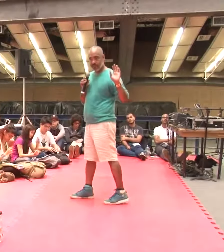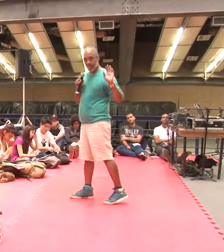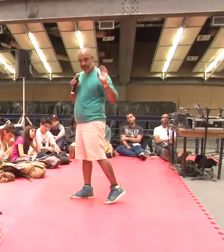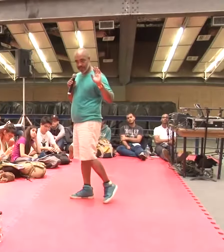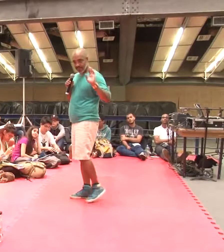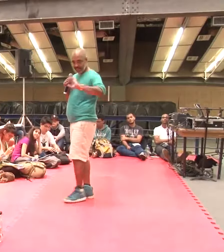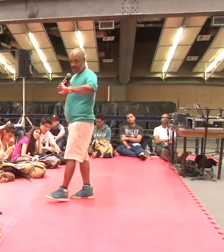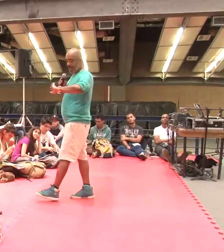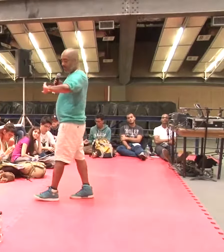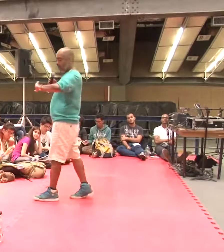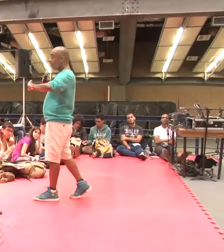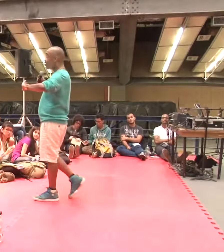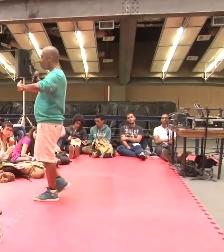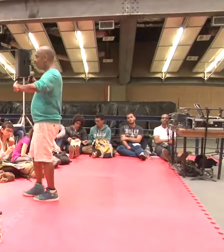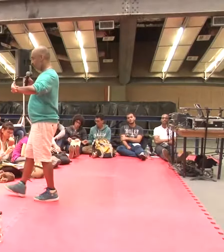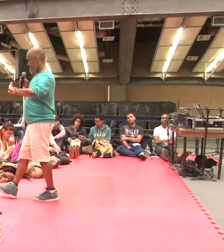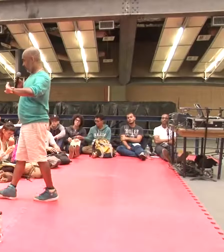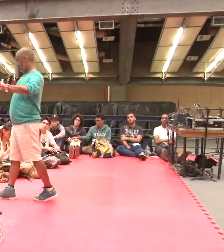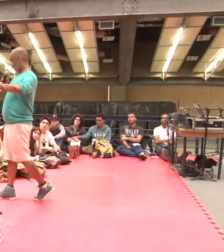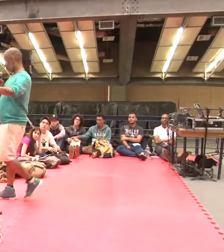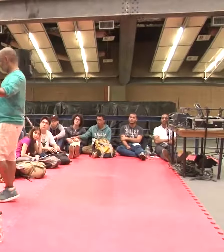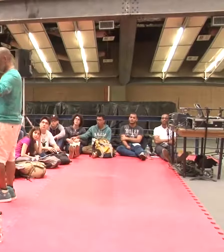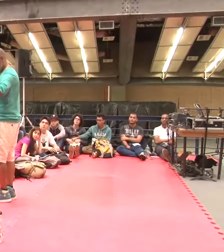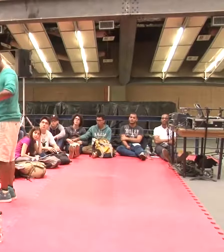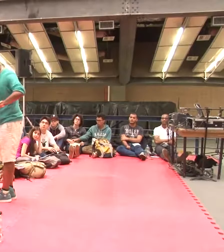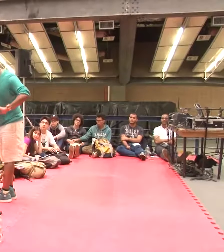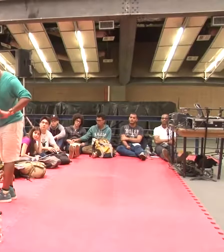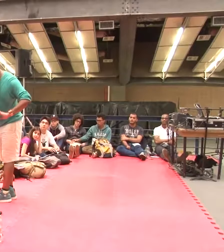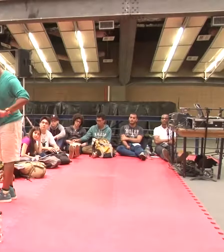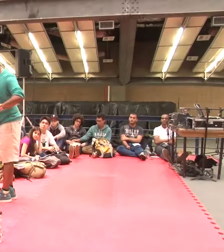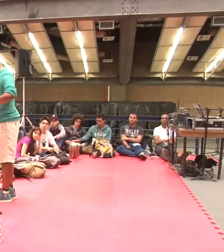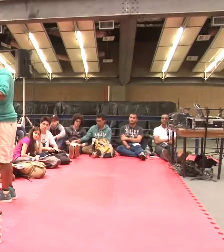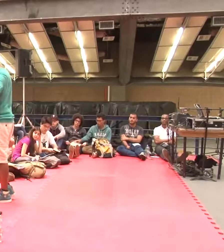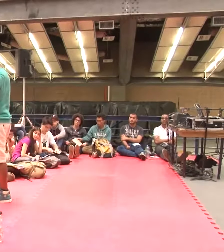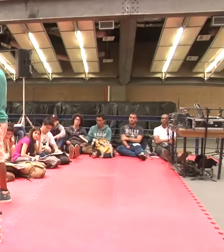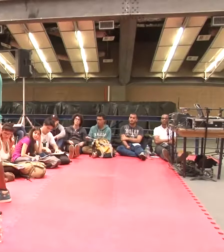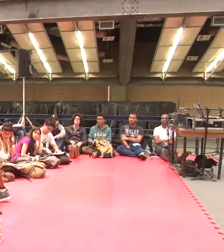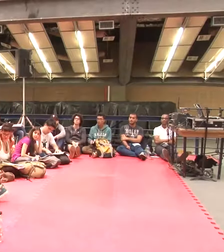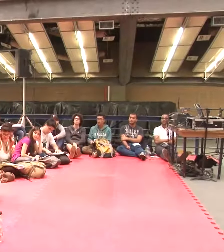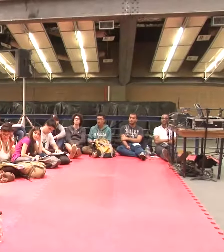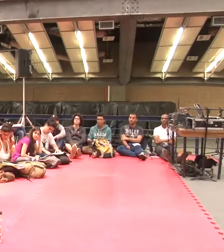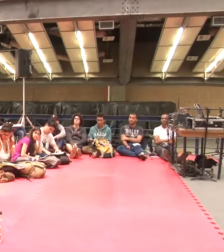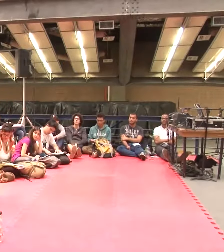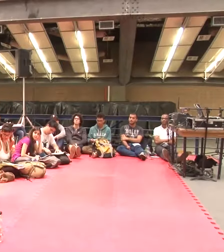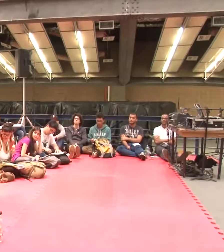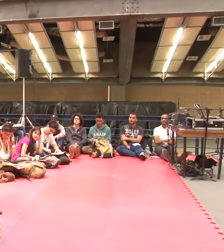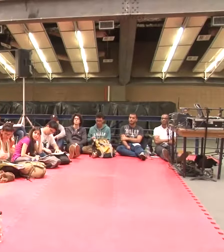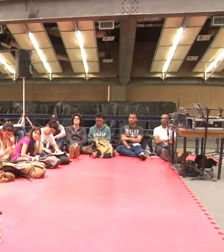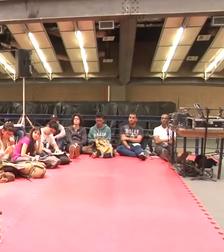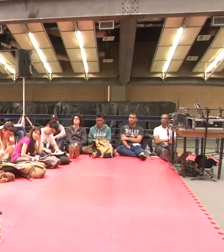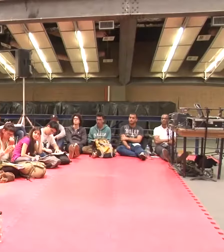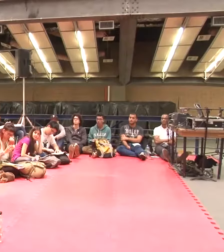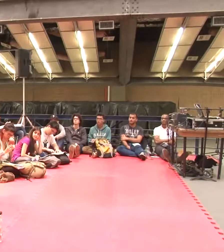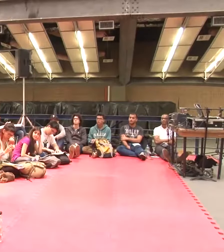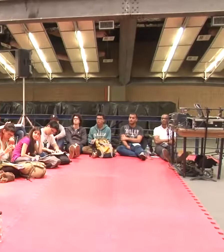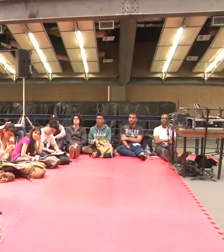As pessoas. São medidas, senhor. Meu relógio, está errado? Vamos aproveitar esses 12 minutos para gente, para